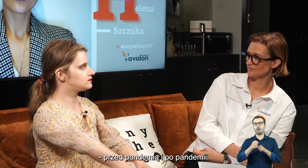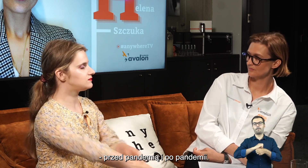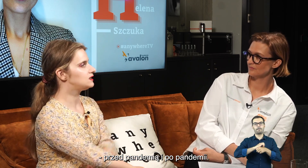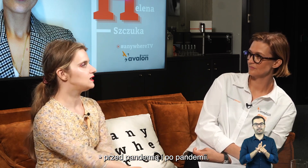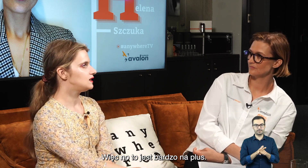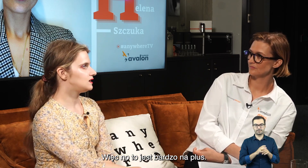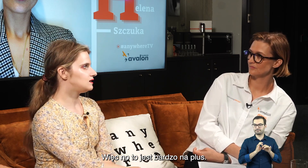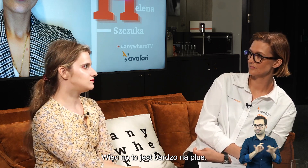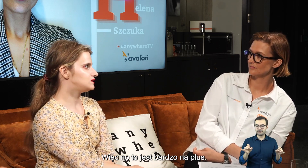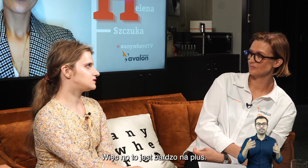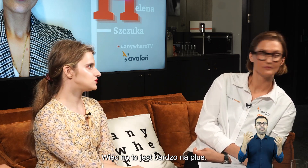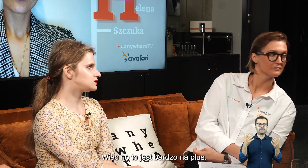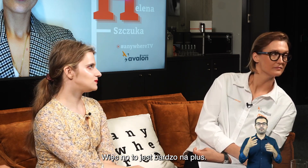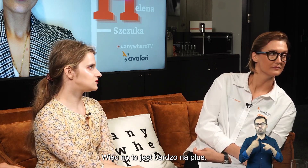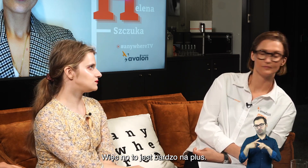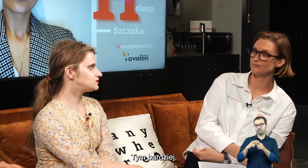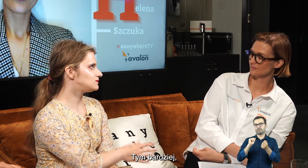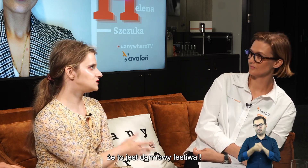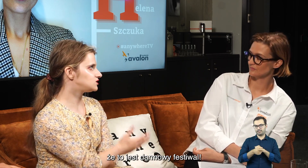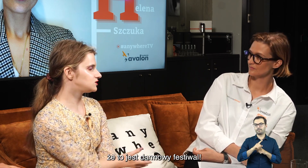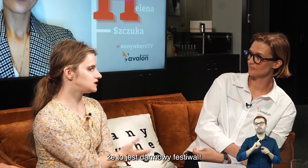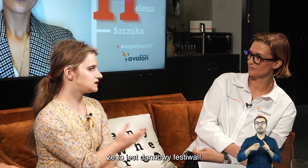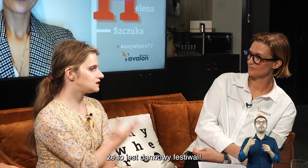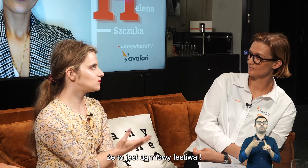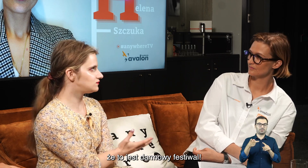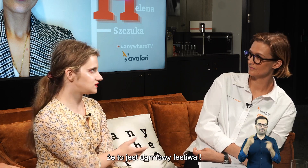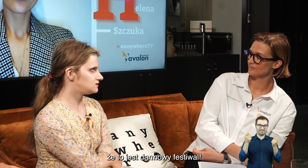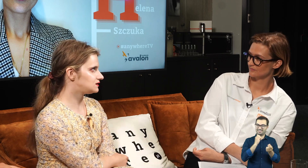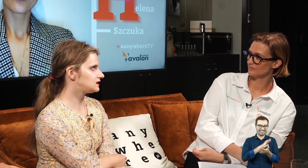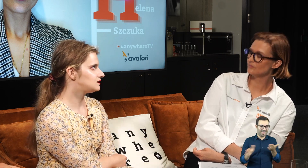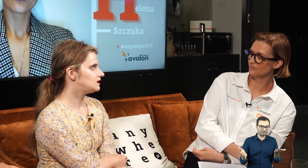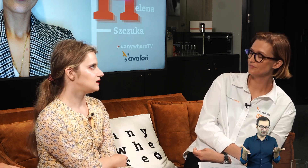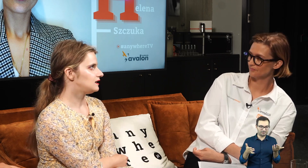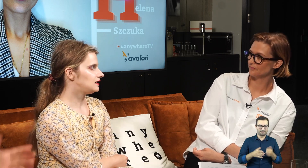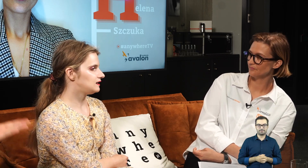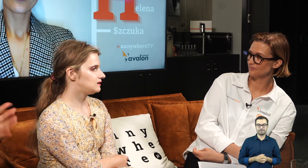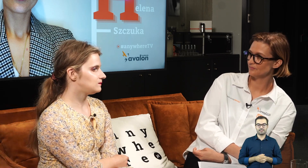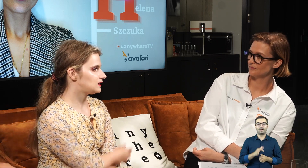po pandemii, więc no to jest bardzo na plus, tym bardziej, że to jest darmowy festiwal, tak?